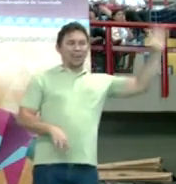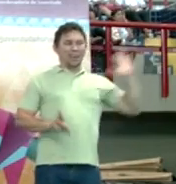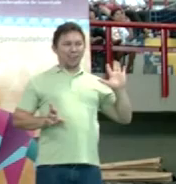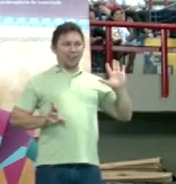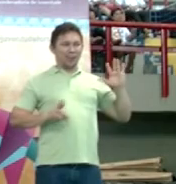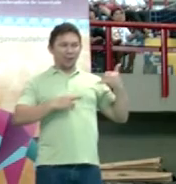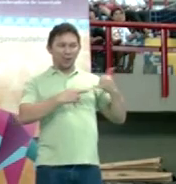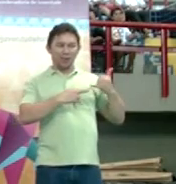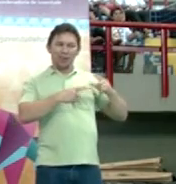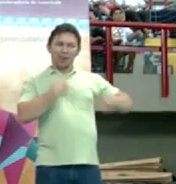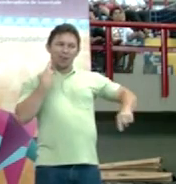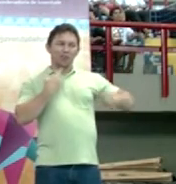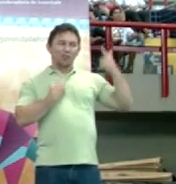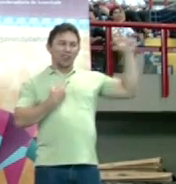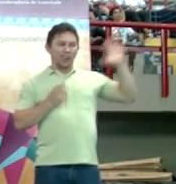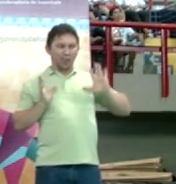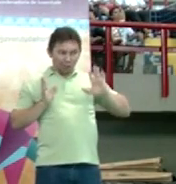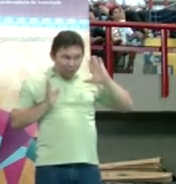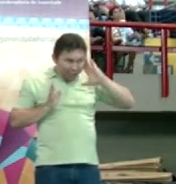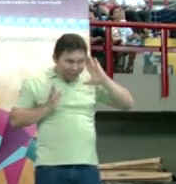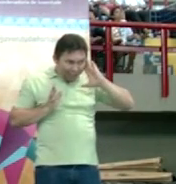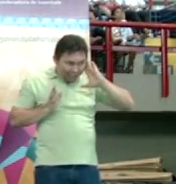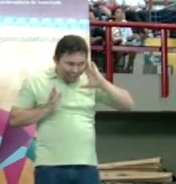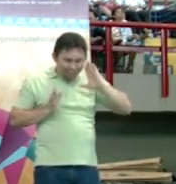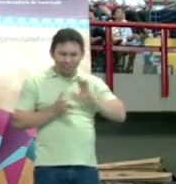resistência. Fui claro, pessoal? Entenderam?